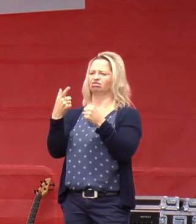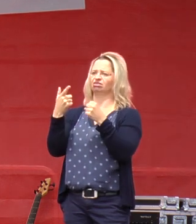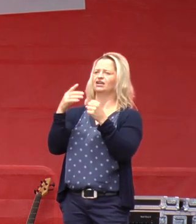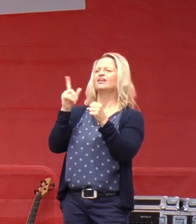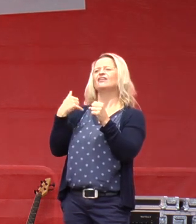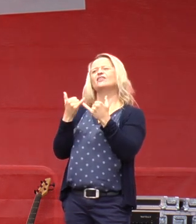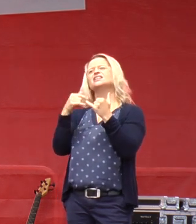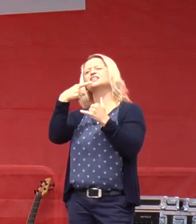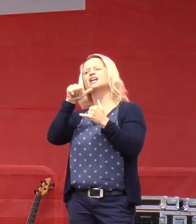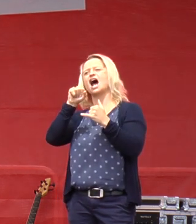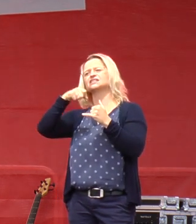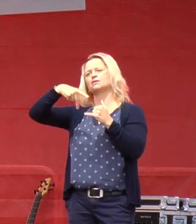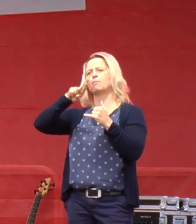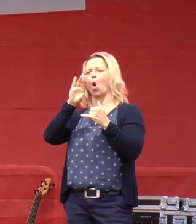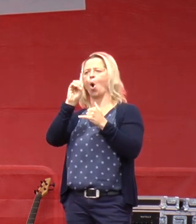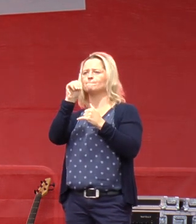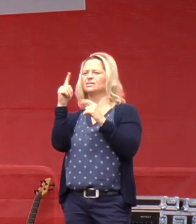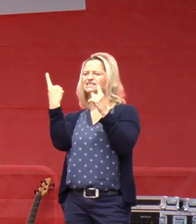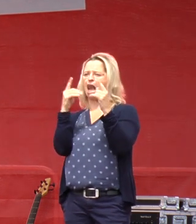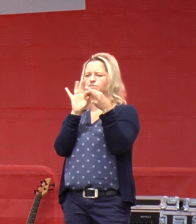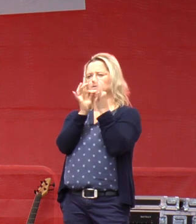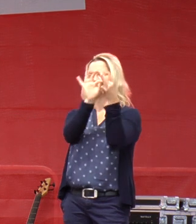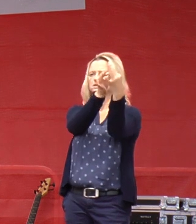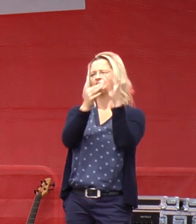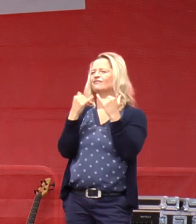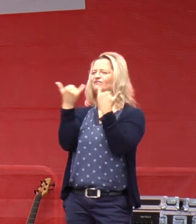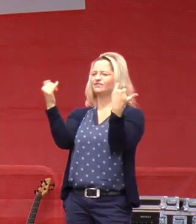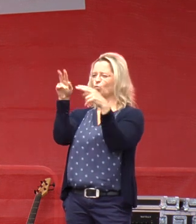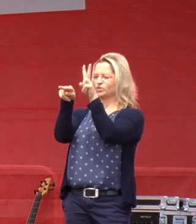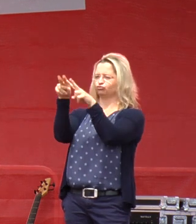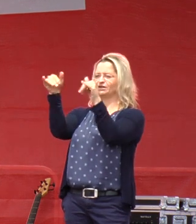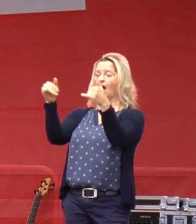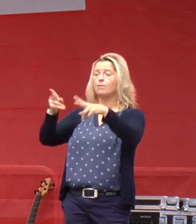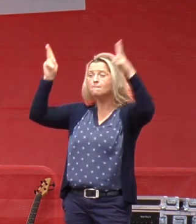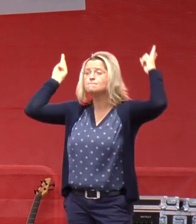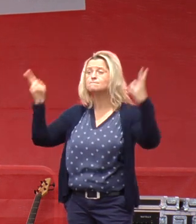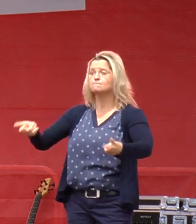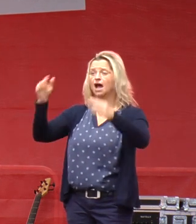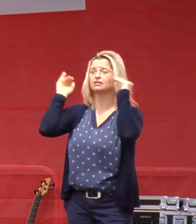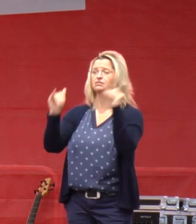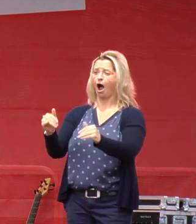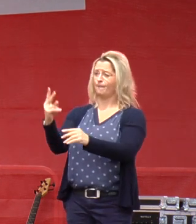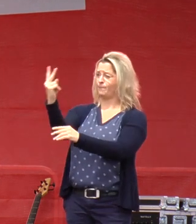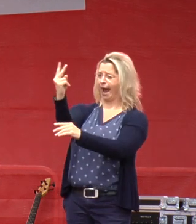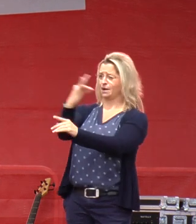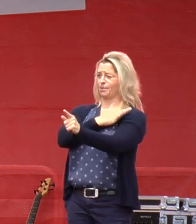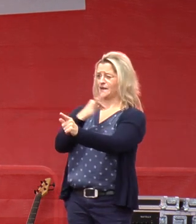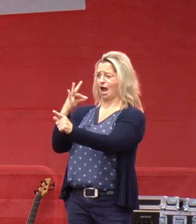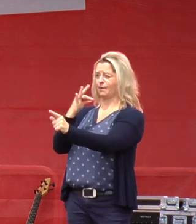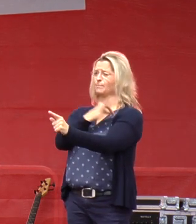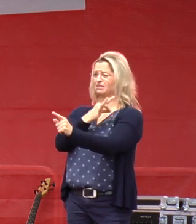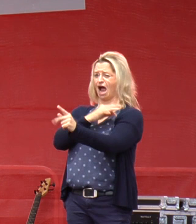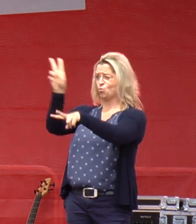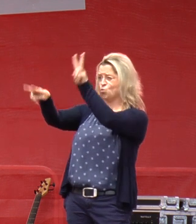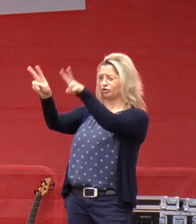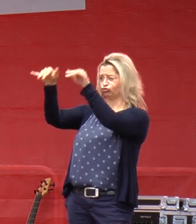da waren sie auch ein bisschen unterschiedlicher Meinung. Aber einen substanziellen Unterschied, wo man das Gefühl hat, es geht wirklich um was,